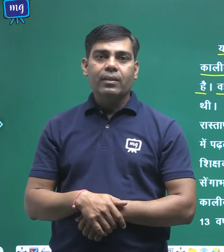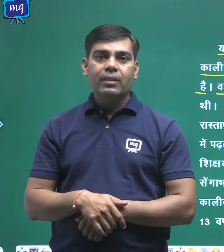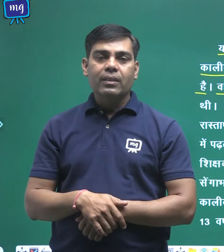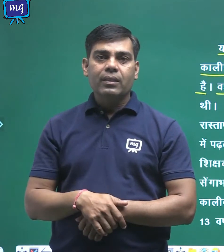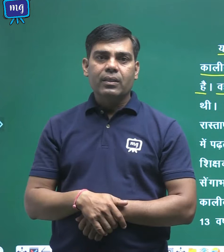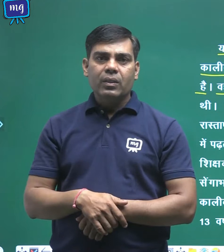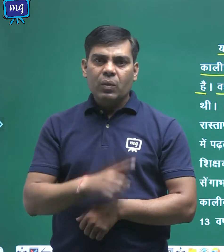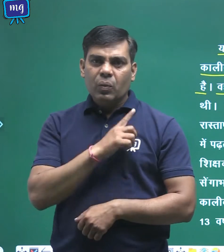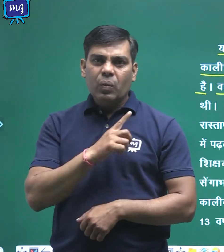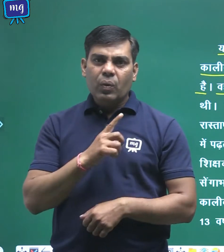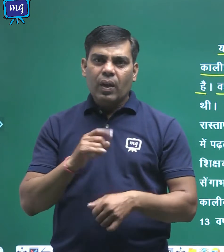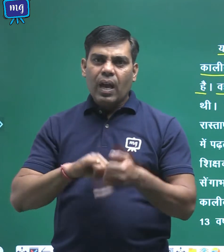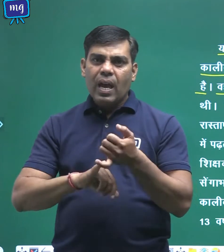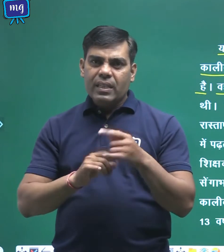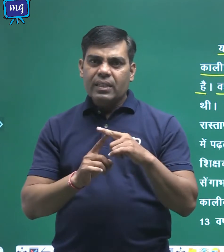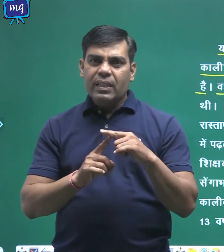आदिवासी